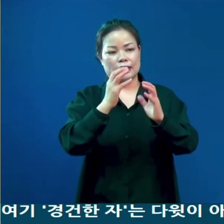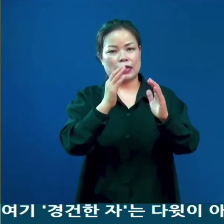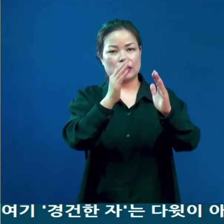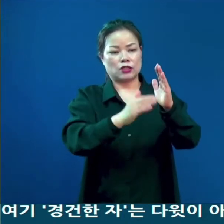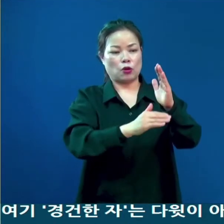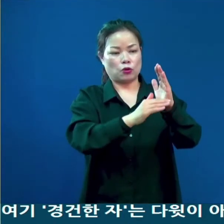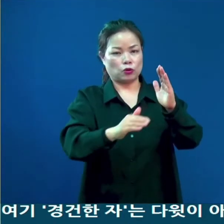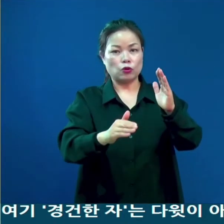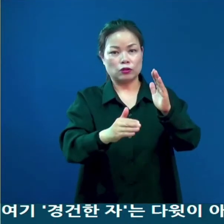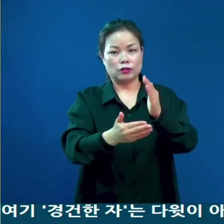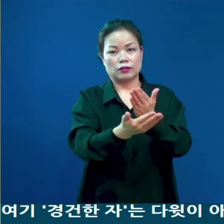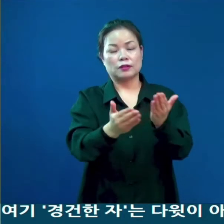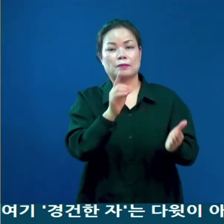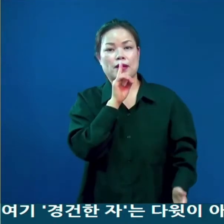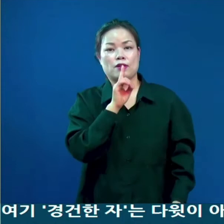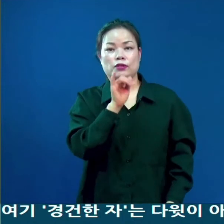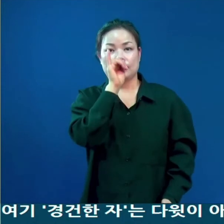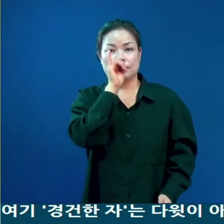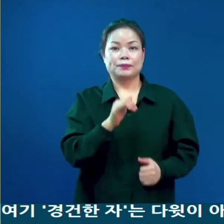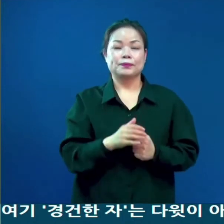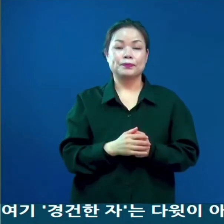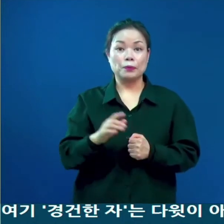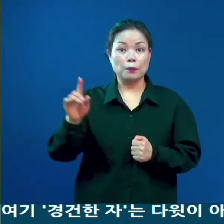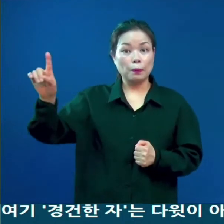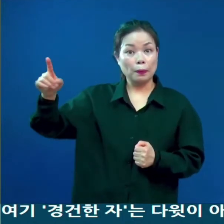가리키는 거죠. 즉 다윗은